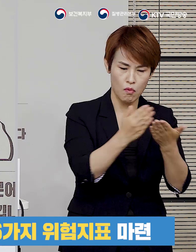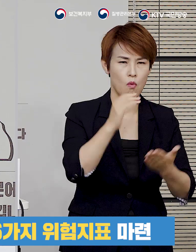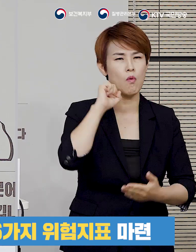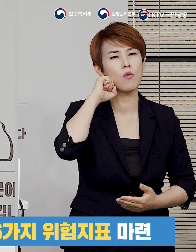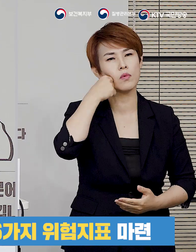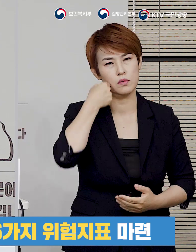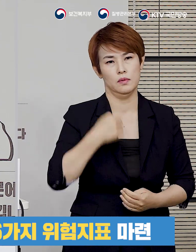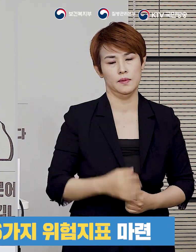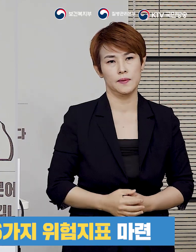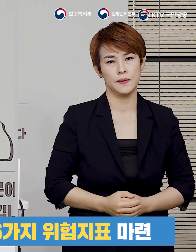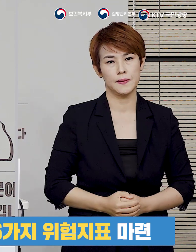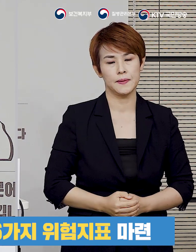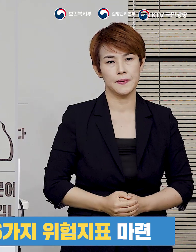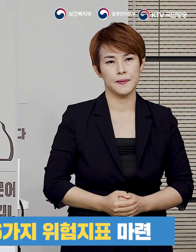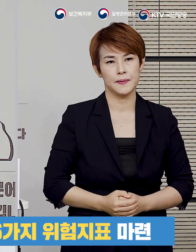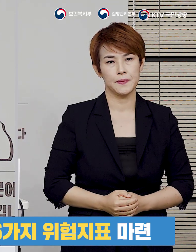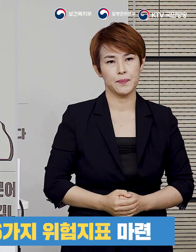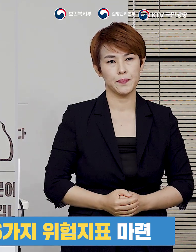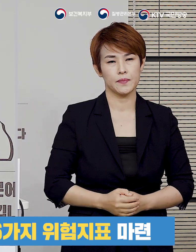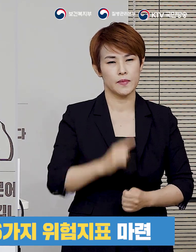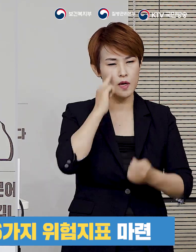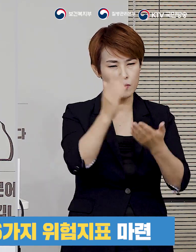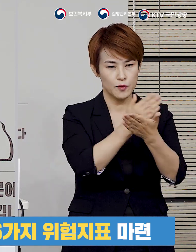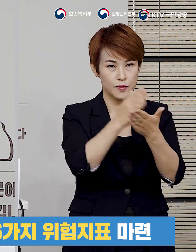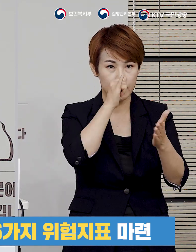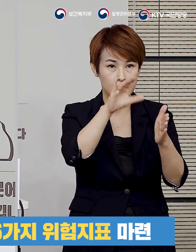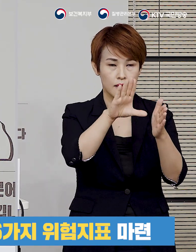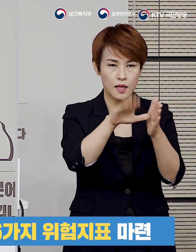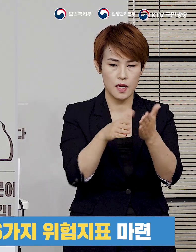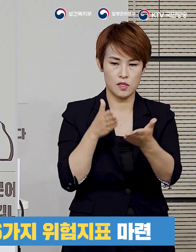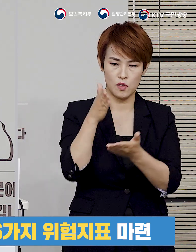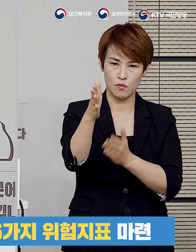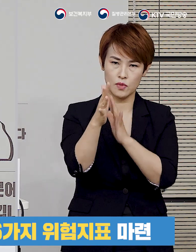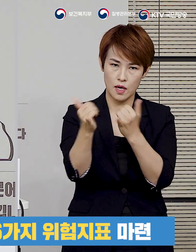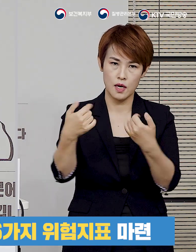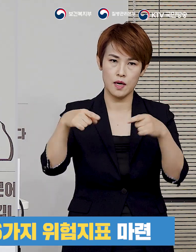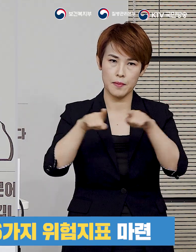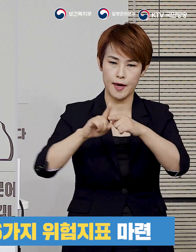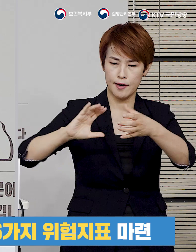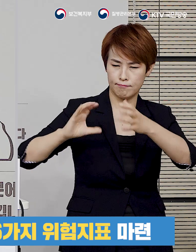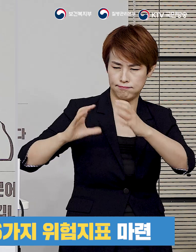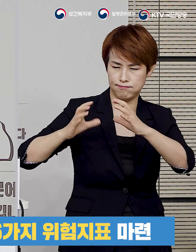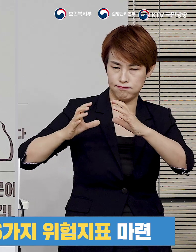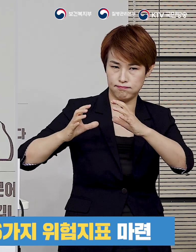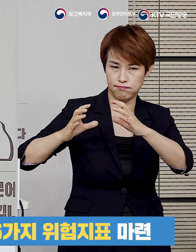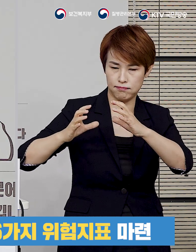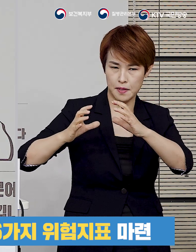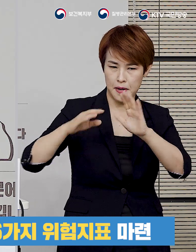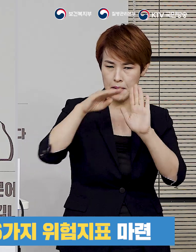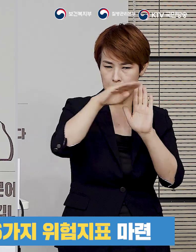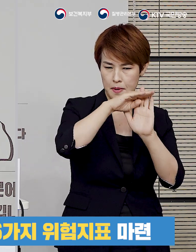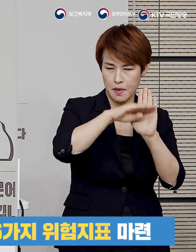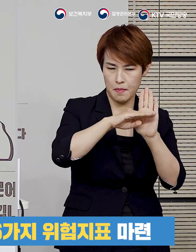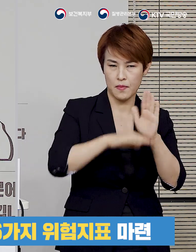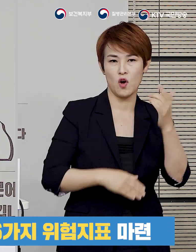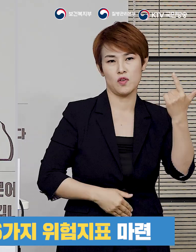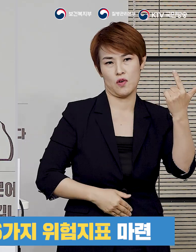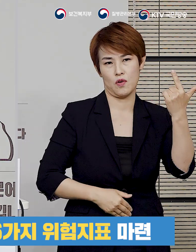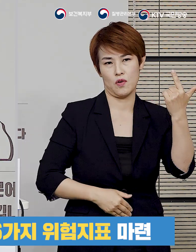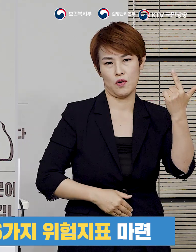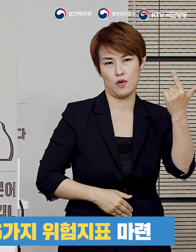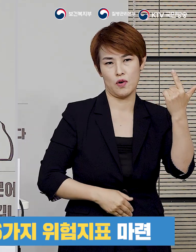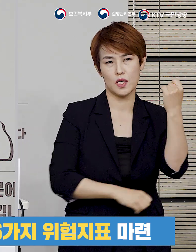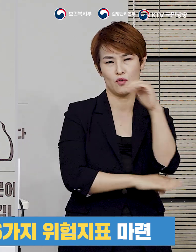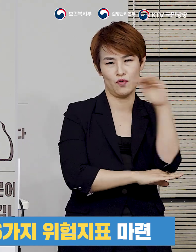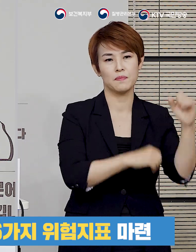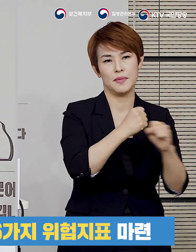이것들을 분류하면서 저희가 그 전문가들과의 검토와 그 의논을 통해서 6가지 위험 지표를